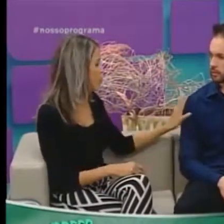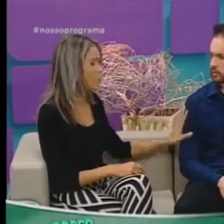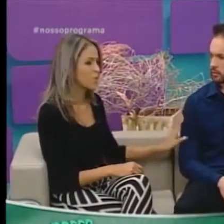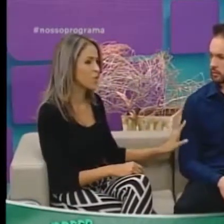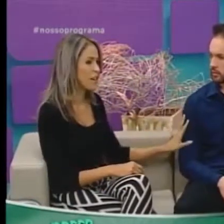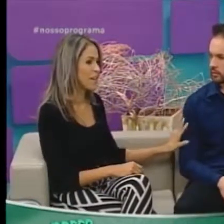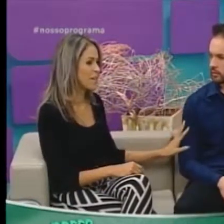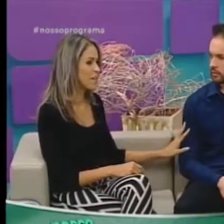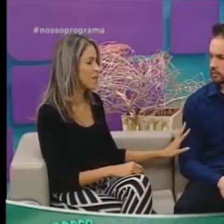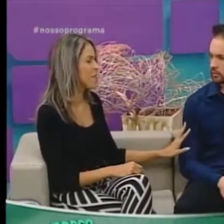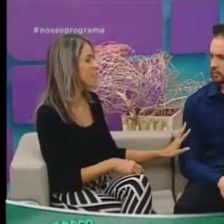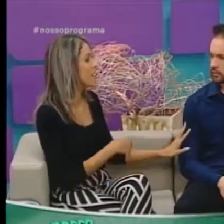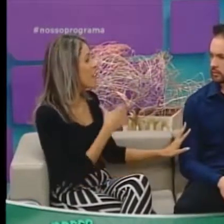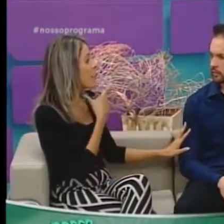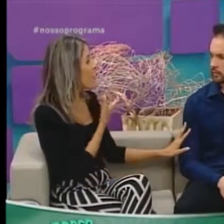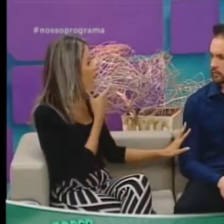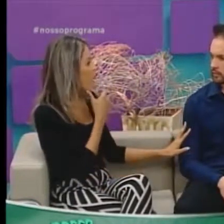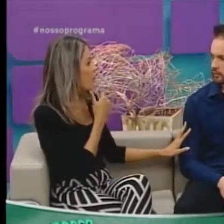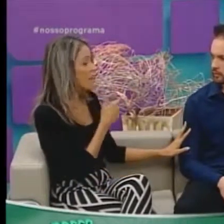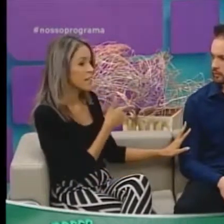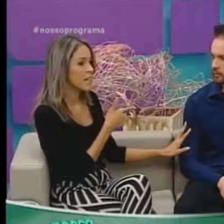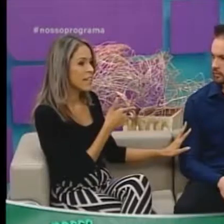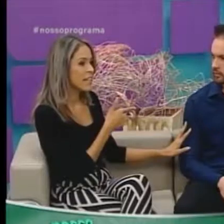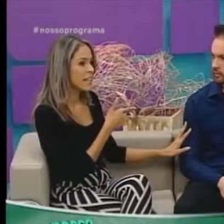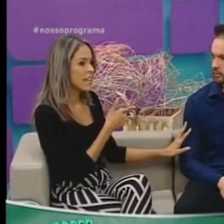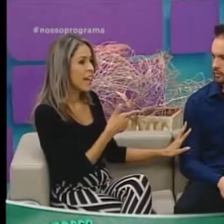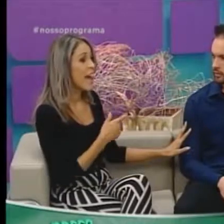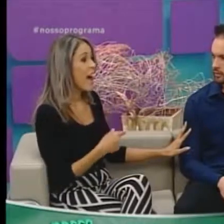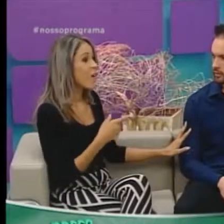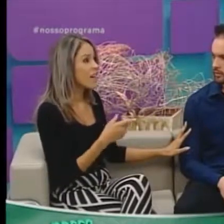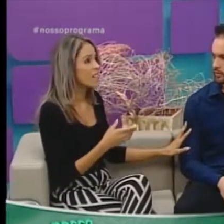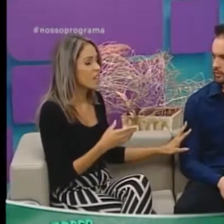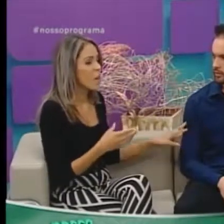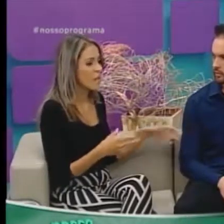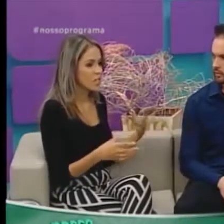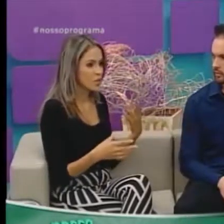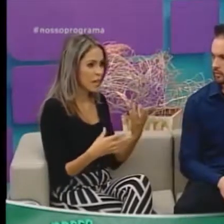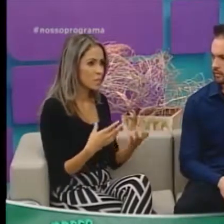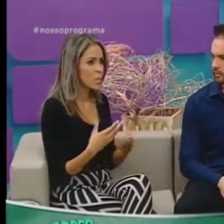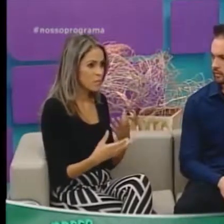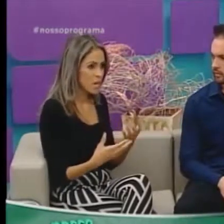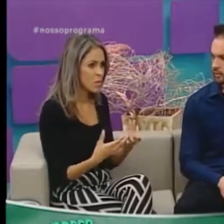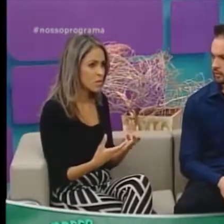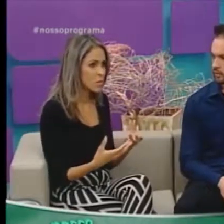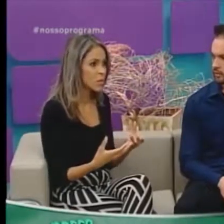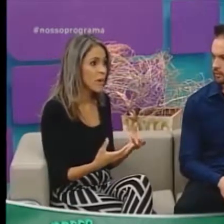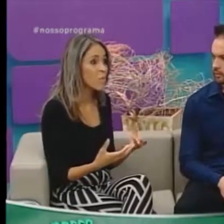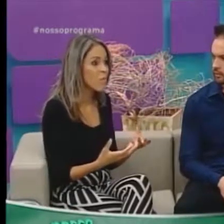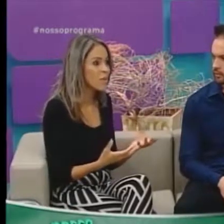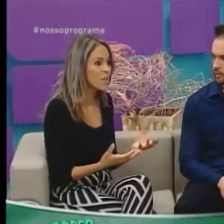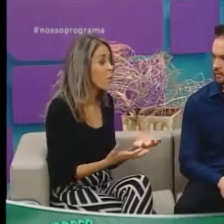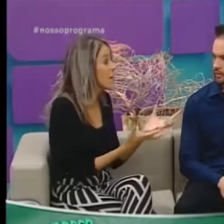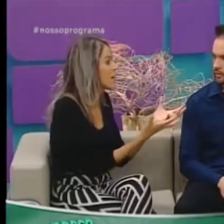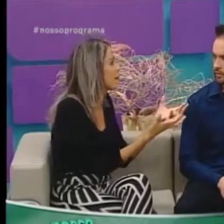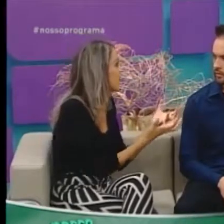gosto de tocar na pessoa. Quero água. Ele vai entender. Agora, geralmente usar as duas mãos quando eu quero muito.